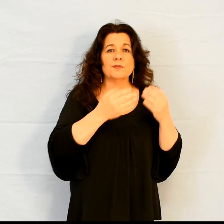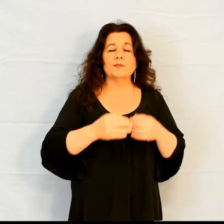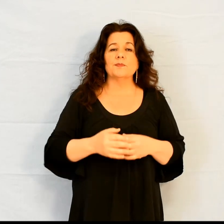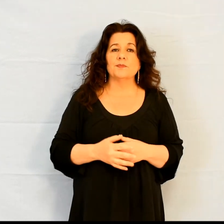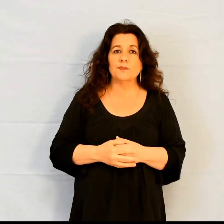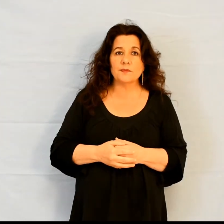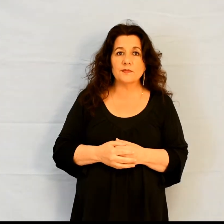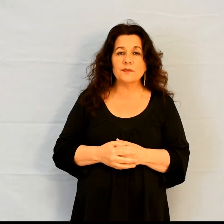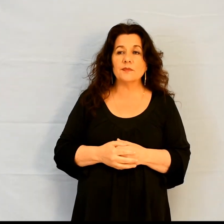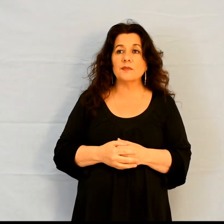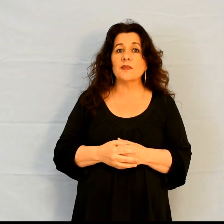Qui aurait cru